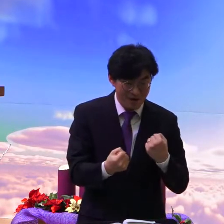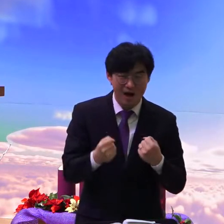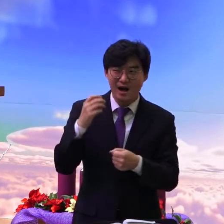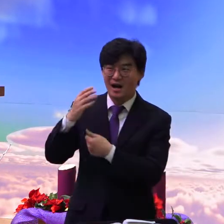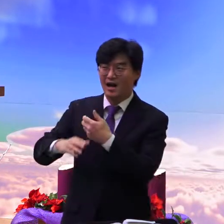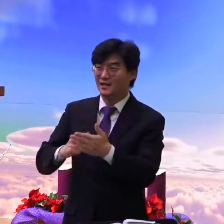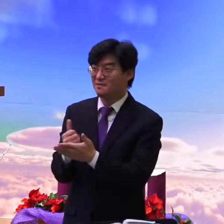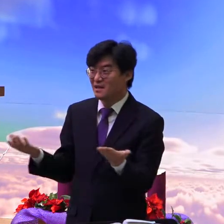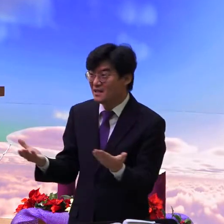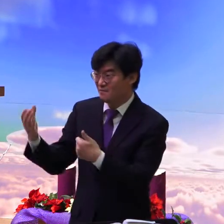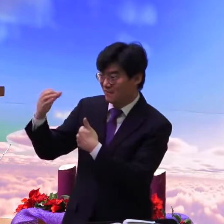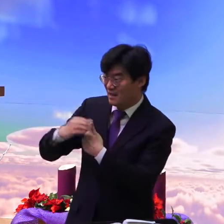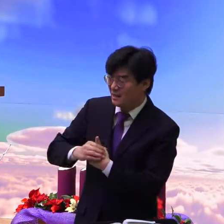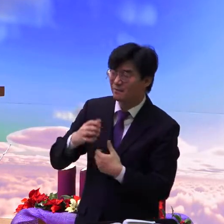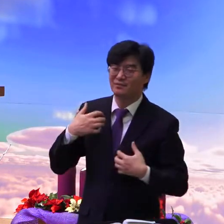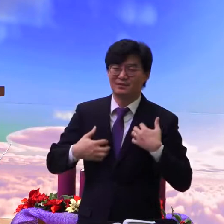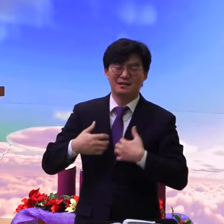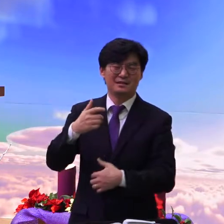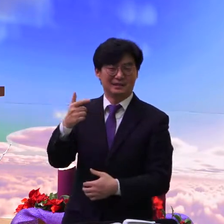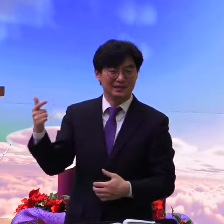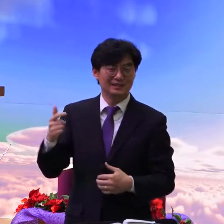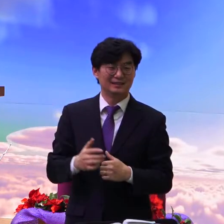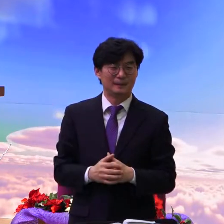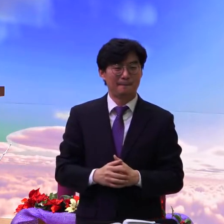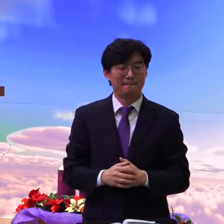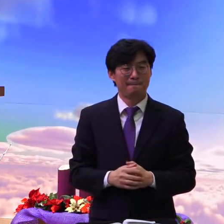더 컸던 것이었습니다.